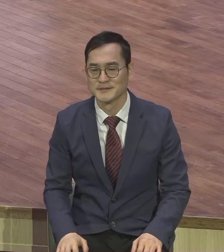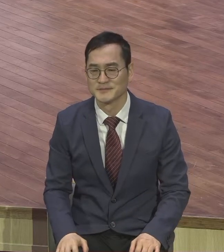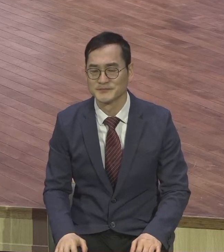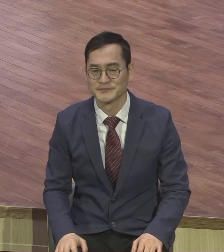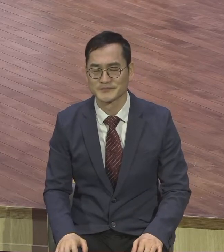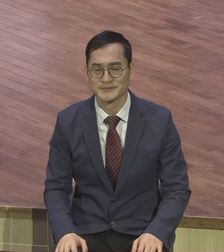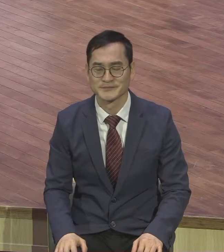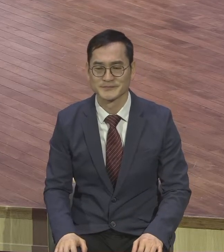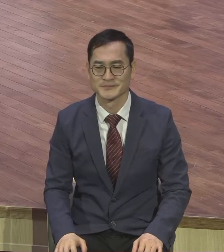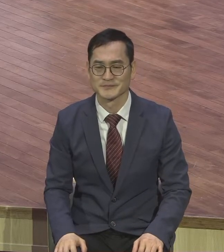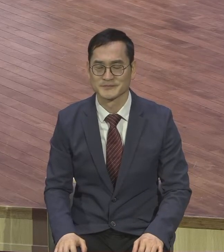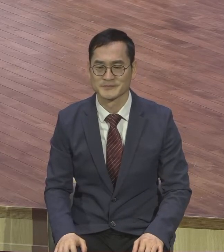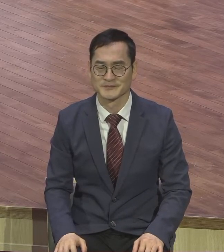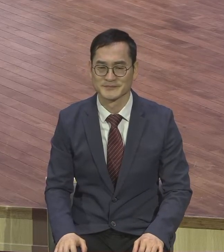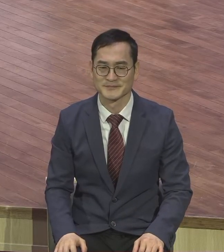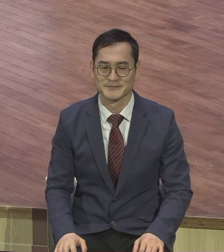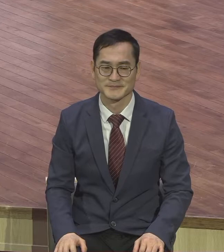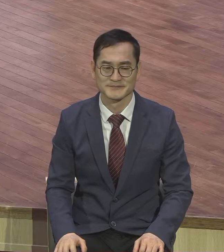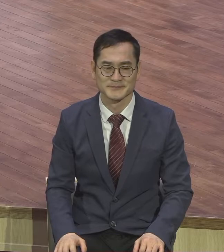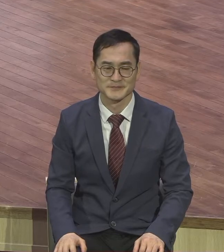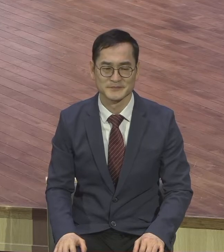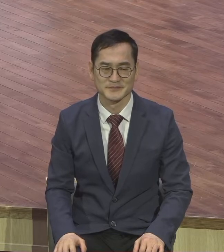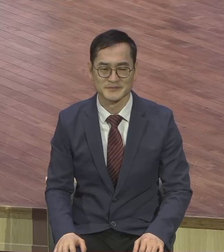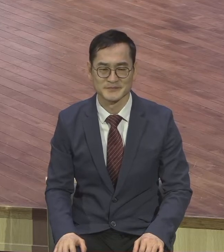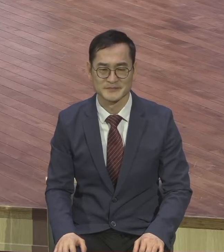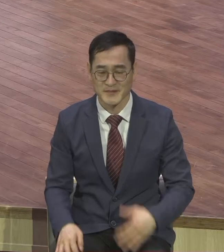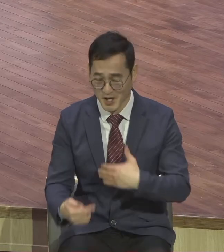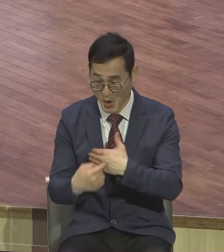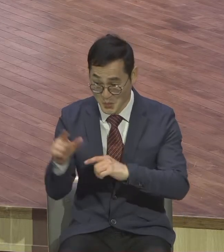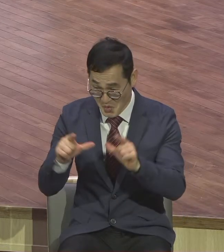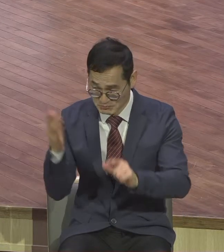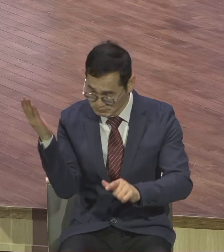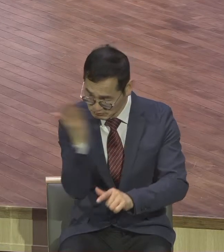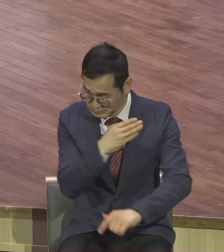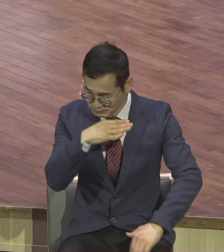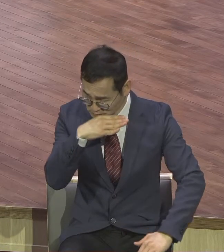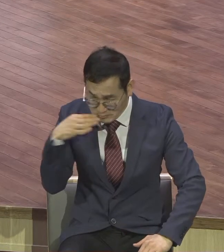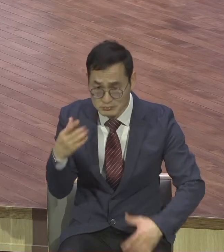야 사람 참 외모를 봐서 모르겠네